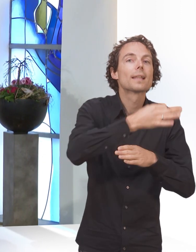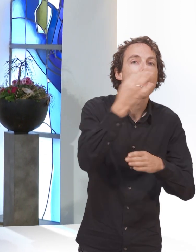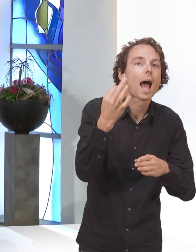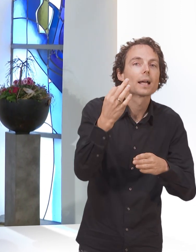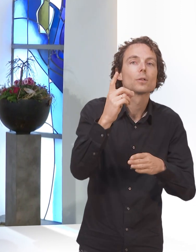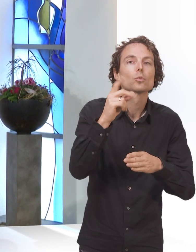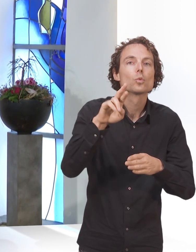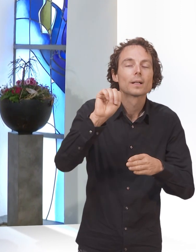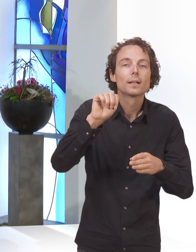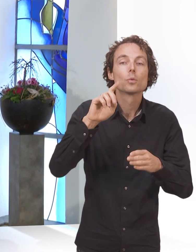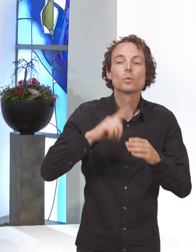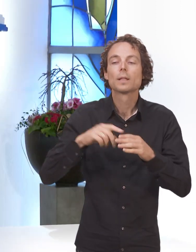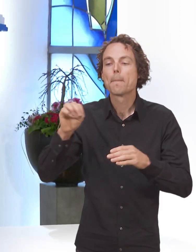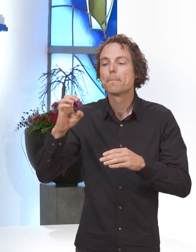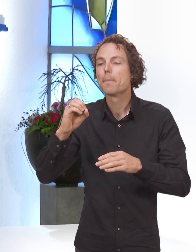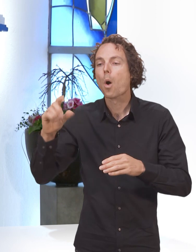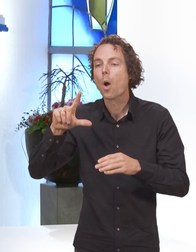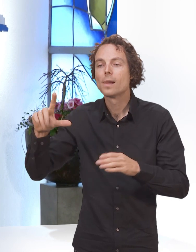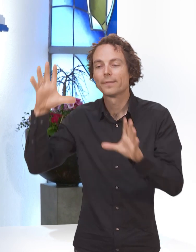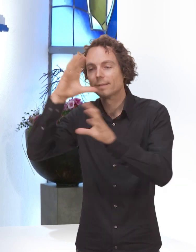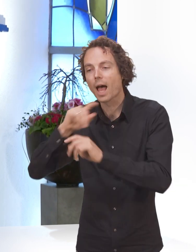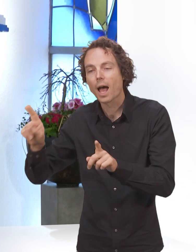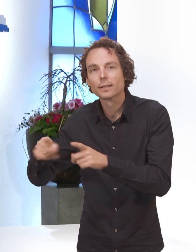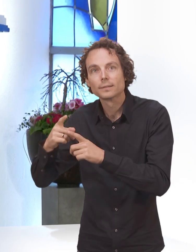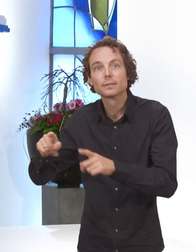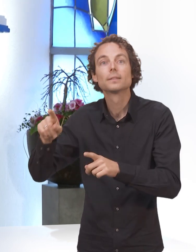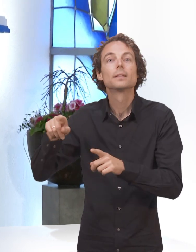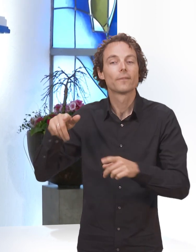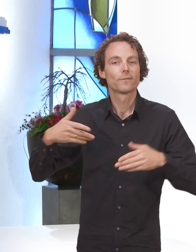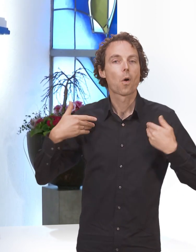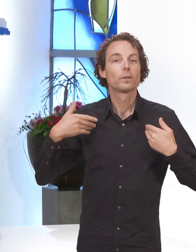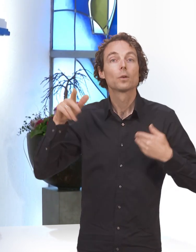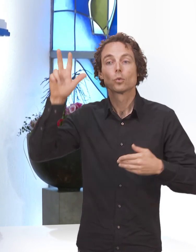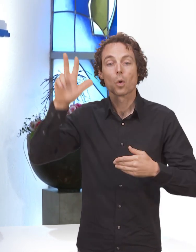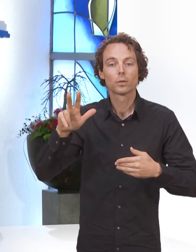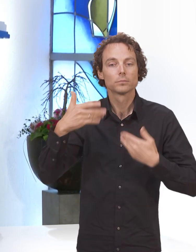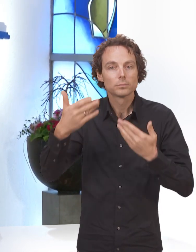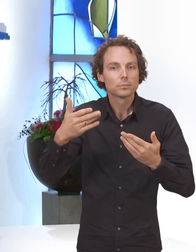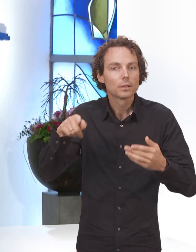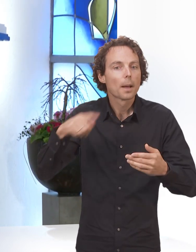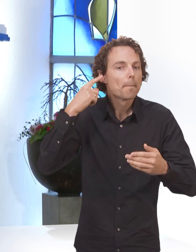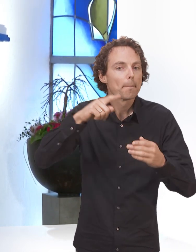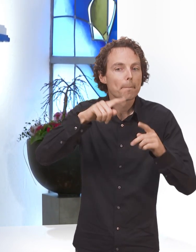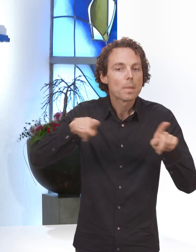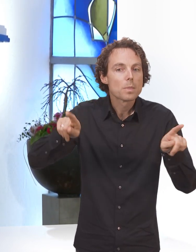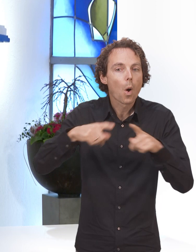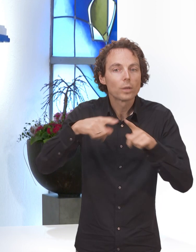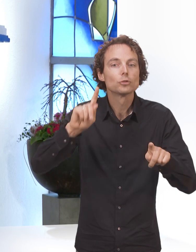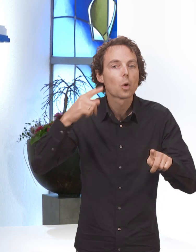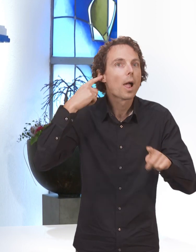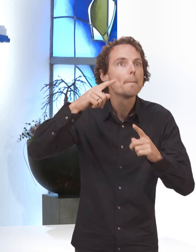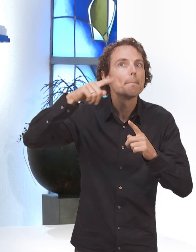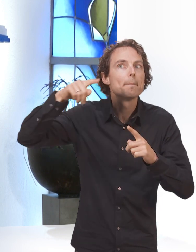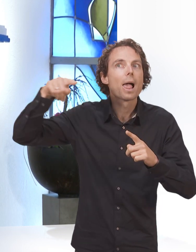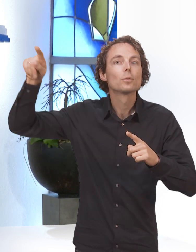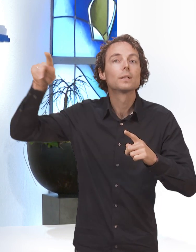Und Gott hatte Freude daran. Dann befahl Gott, die Noten sollten Melodien hervorbringen. Und weil Gott die Ruhe liebte,